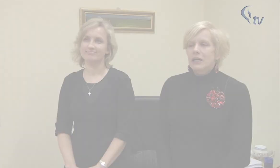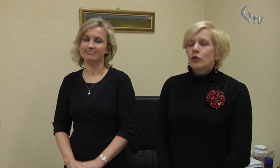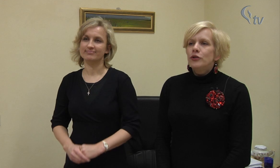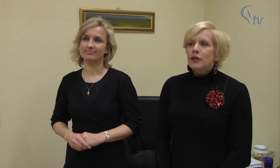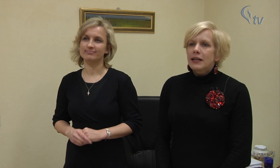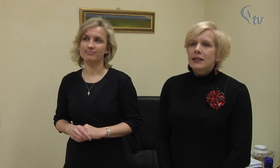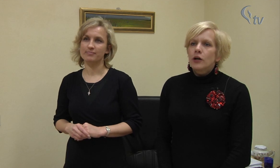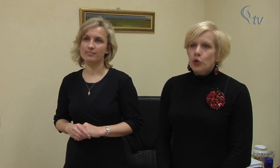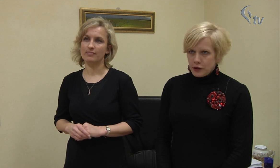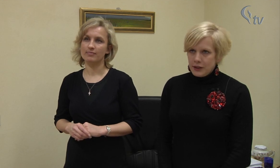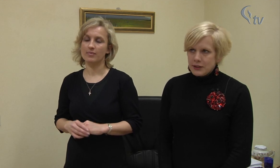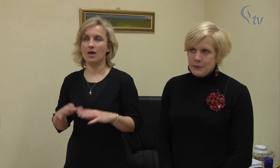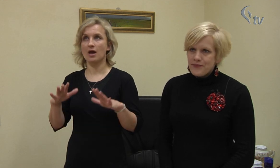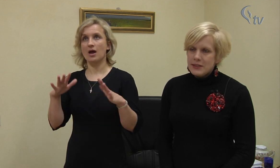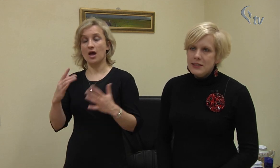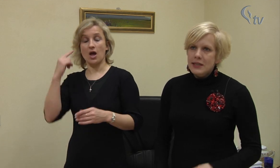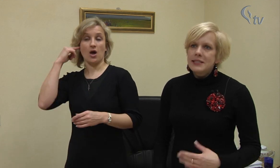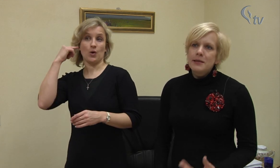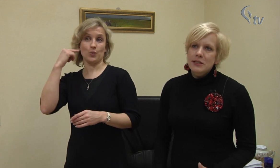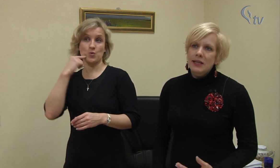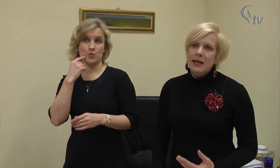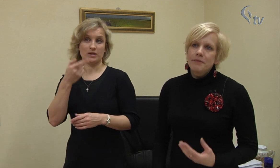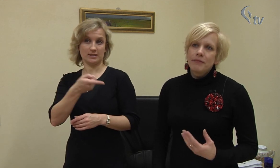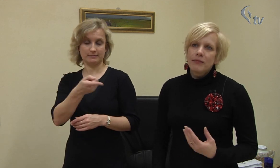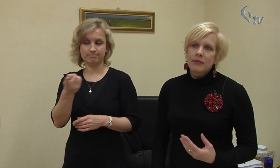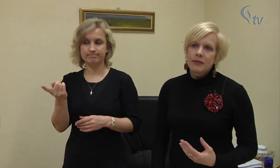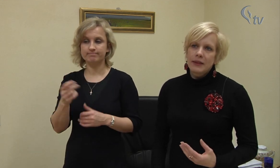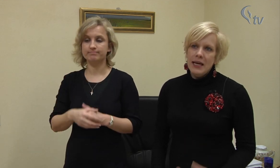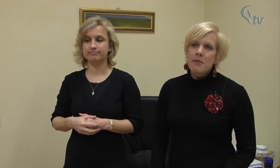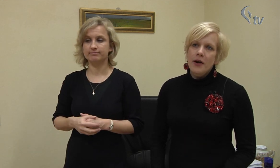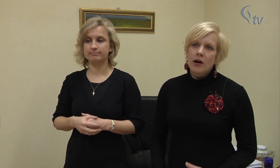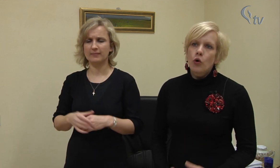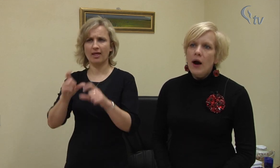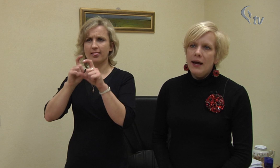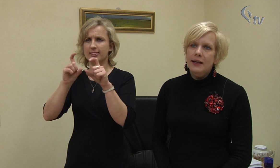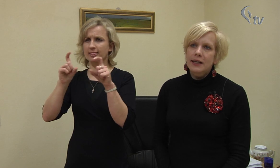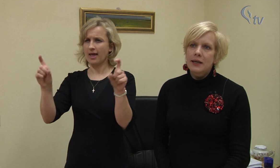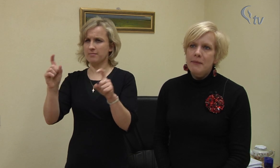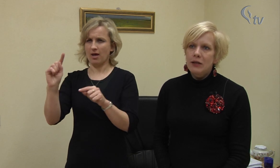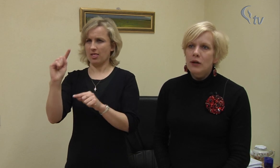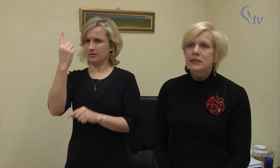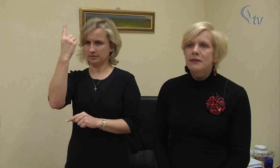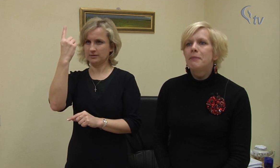Kui nüüd rääkida kurtidest, siis esimese teemana kohe kerkib meil üles viipekeel.